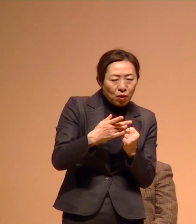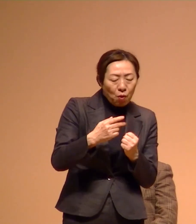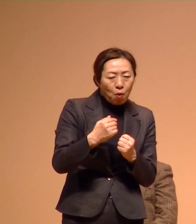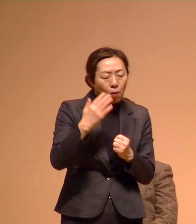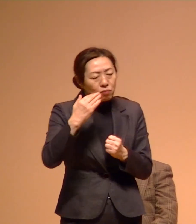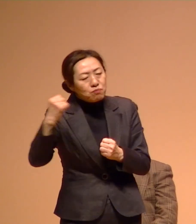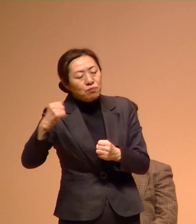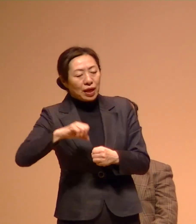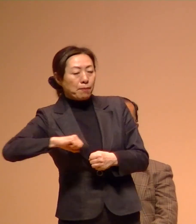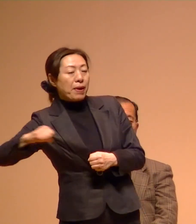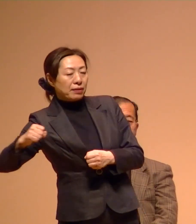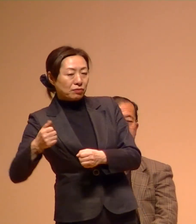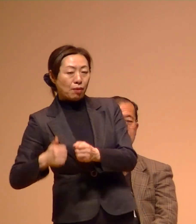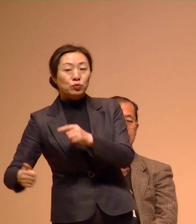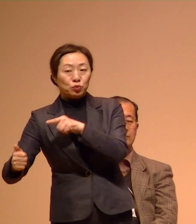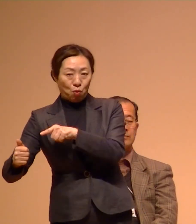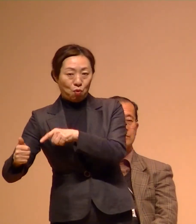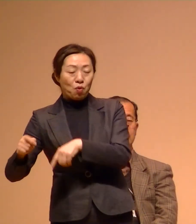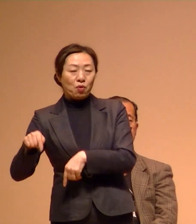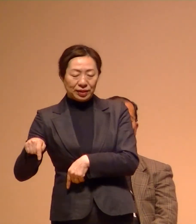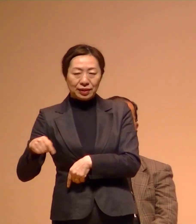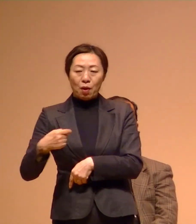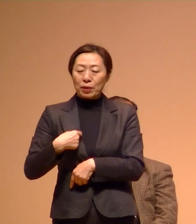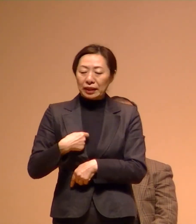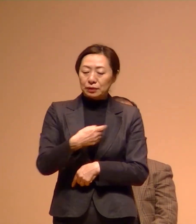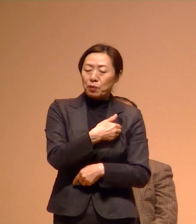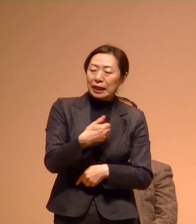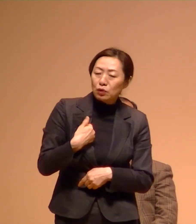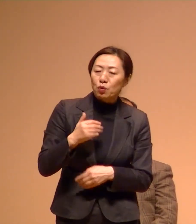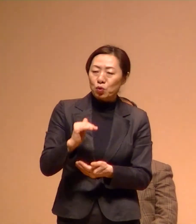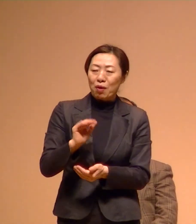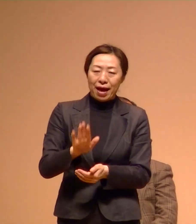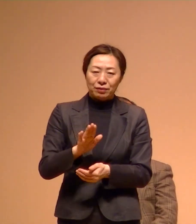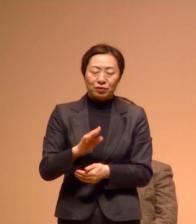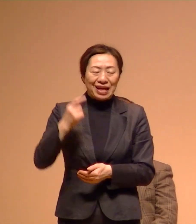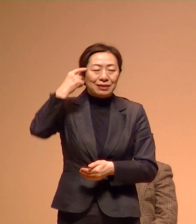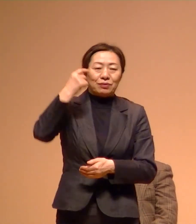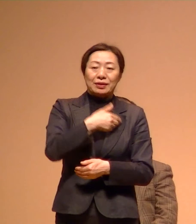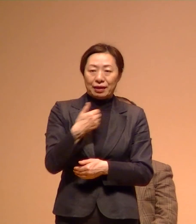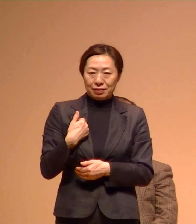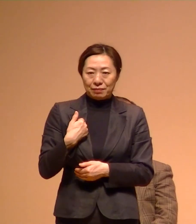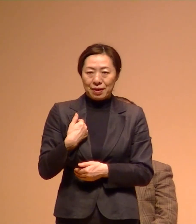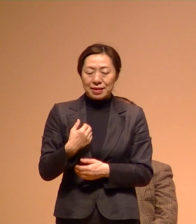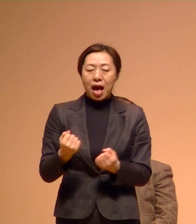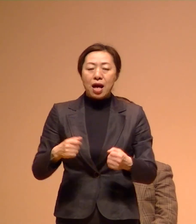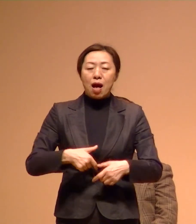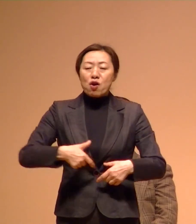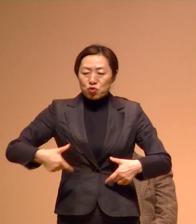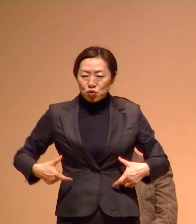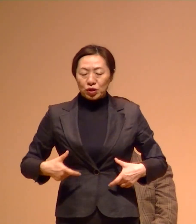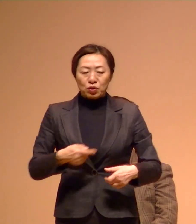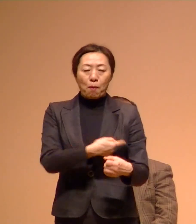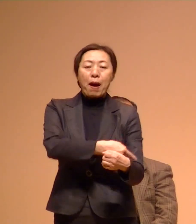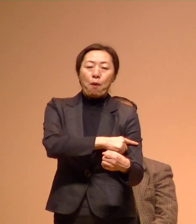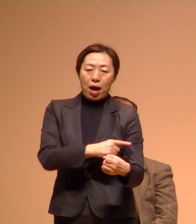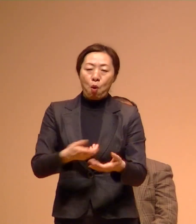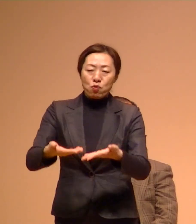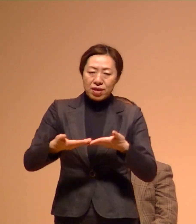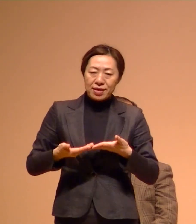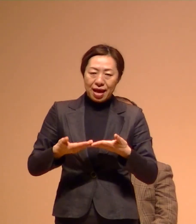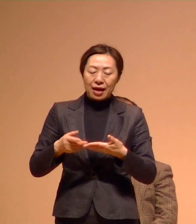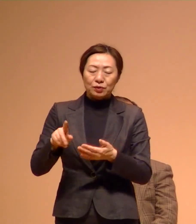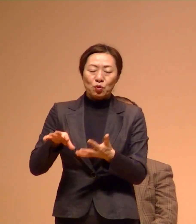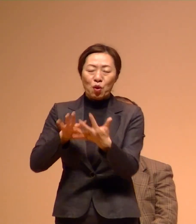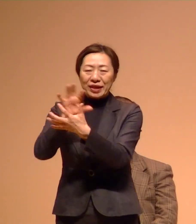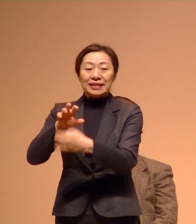活動で私にもできることがあると気づかせて、私に勇気とパワーをくれた被災地で出会った人たち、